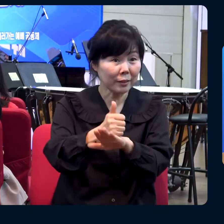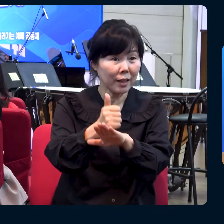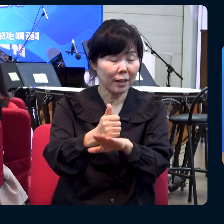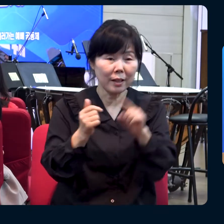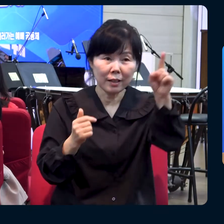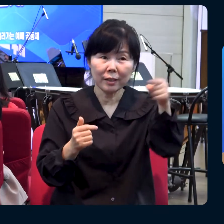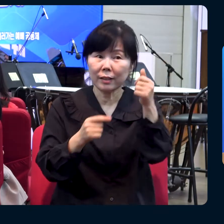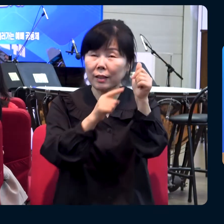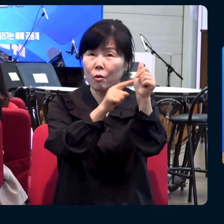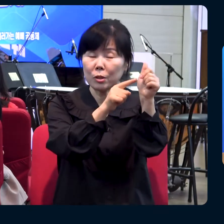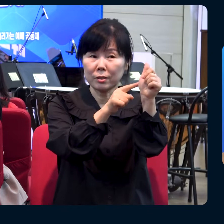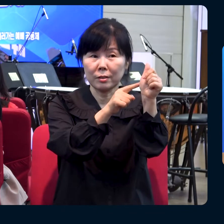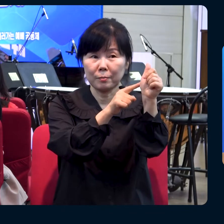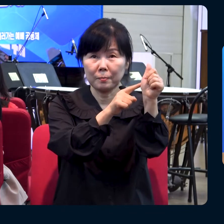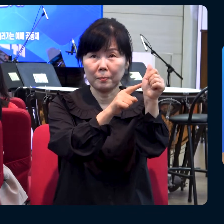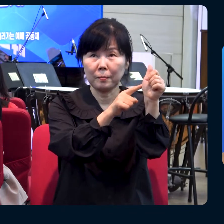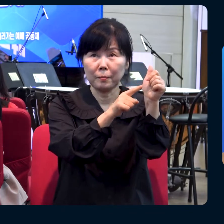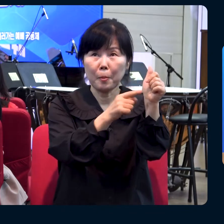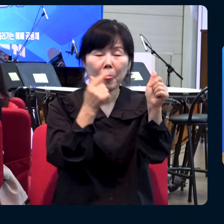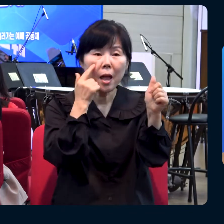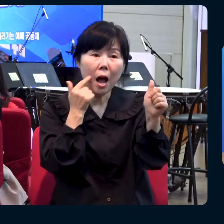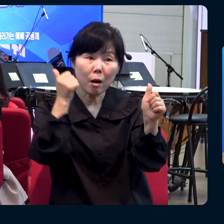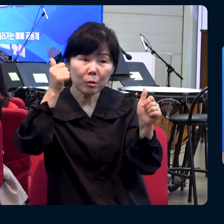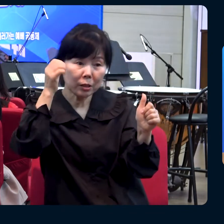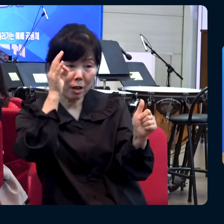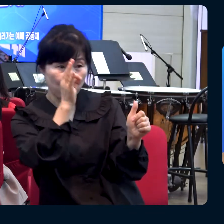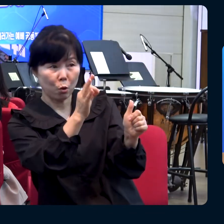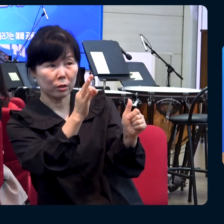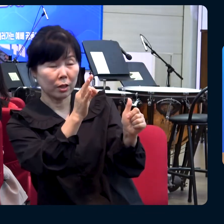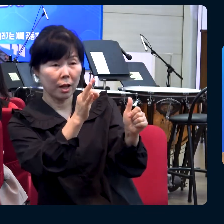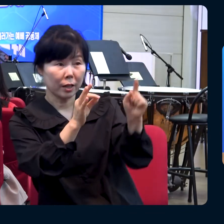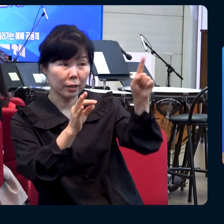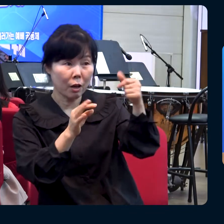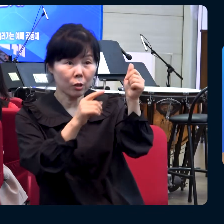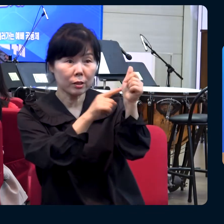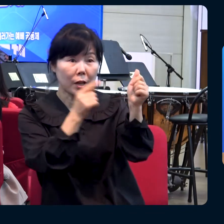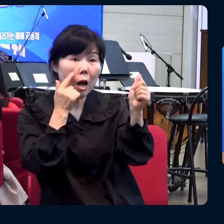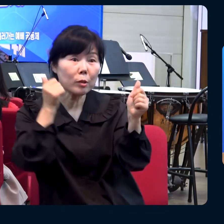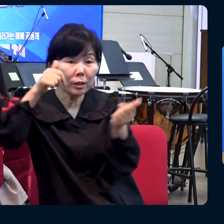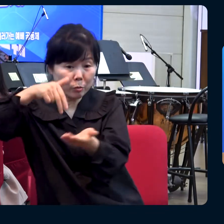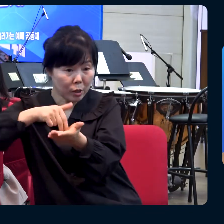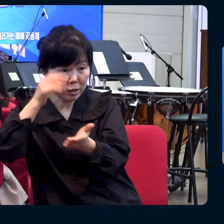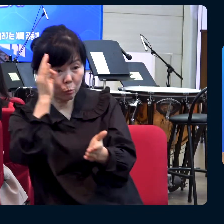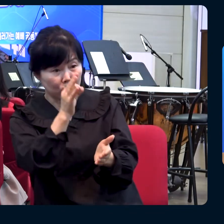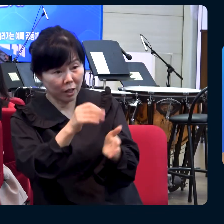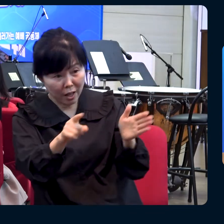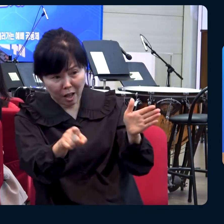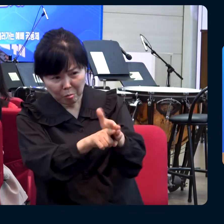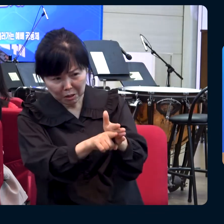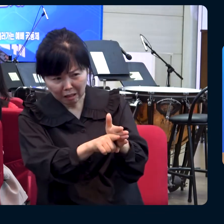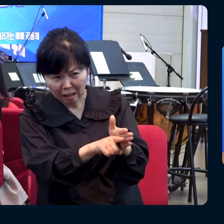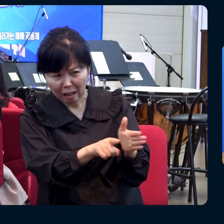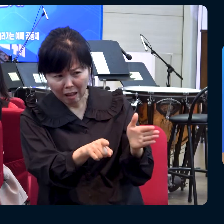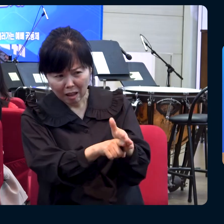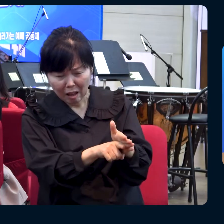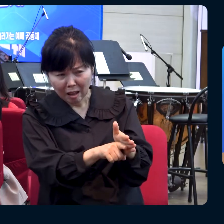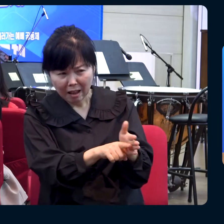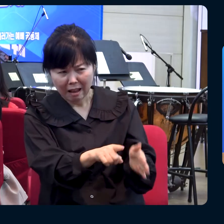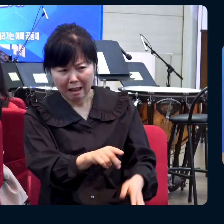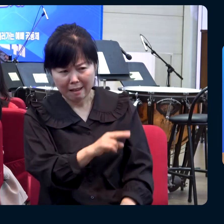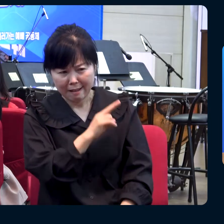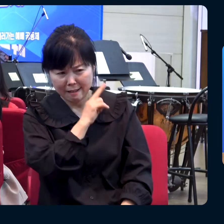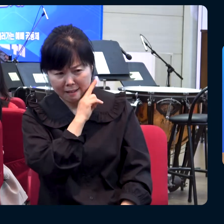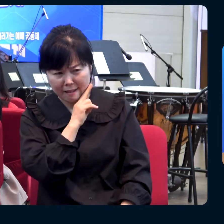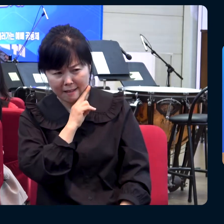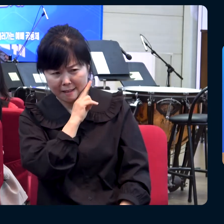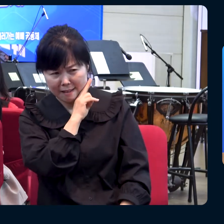아들은 아버지가 볼 때 믿을만하고 믿음직스러운 아들이었을까요? 믿지